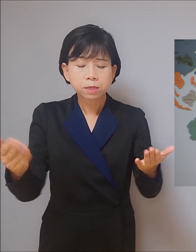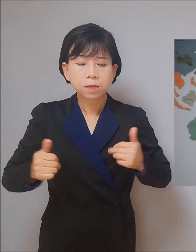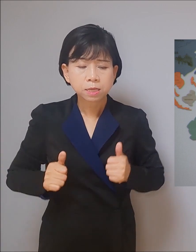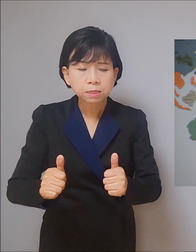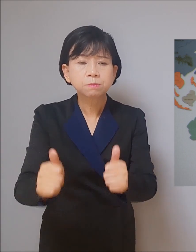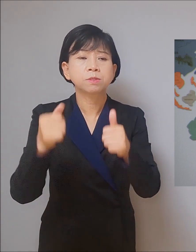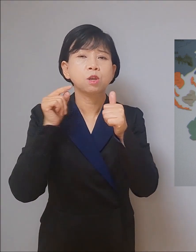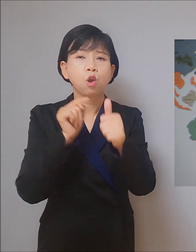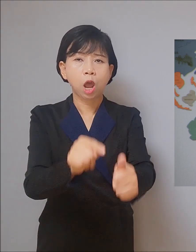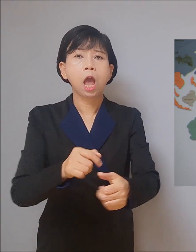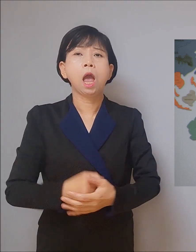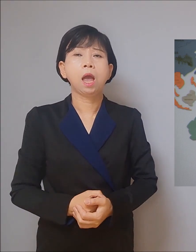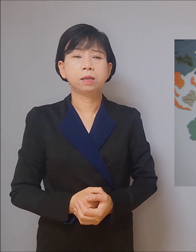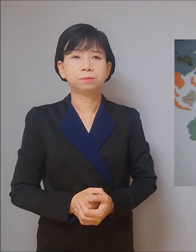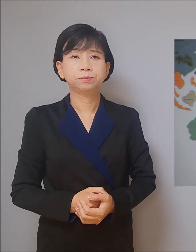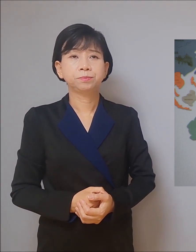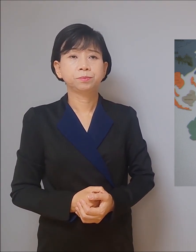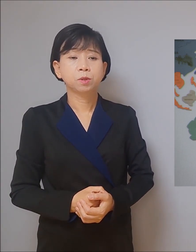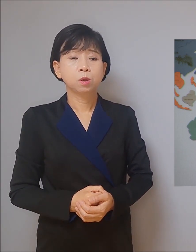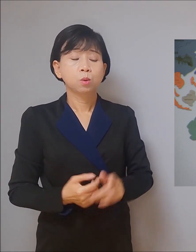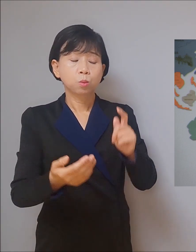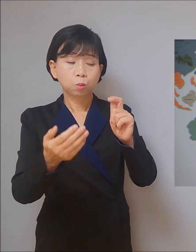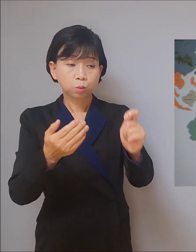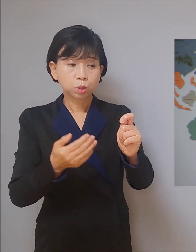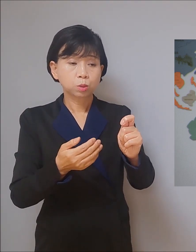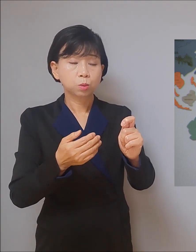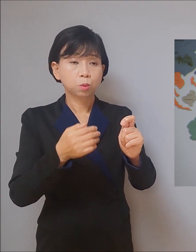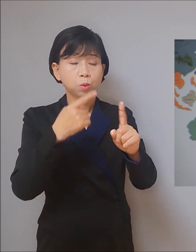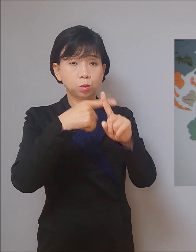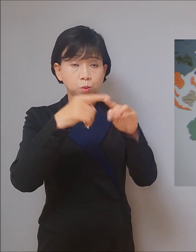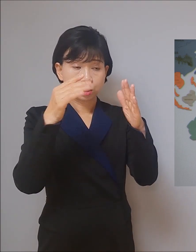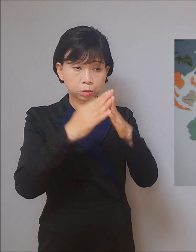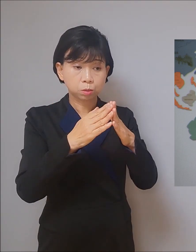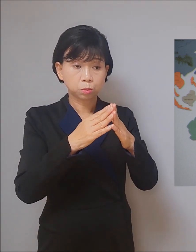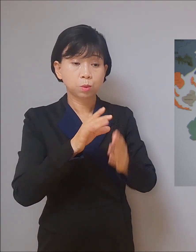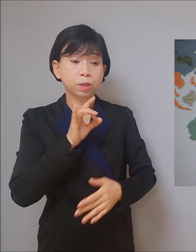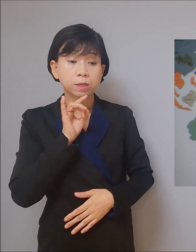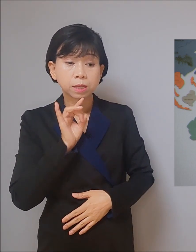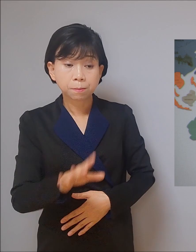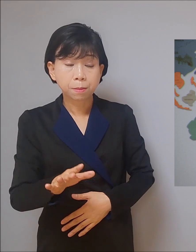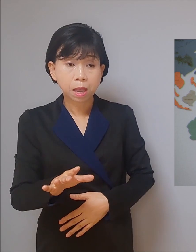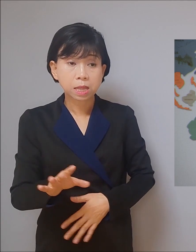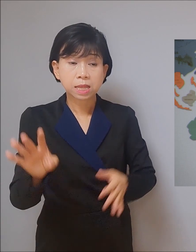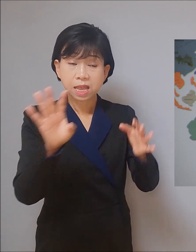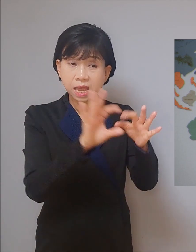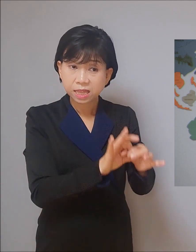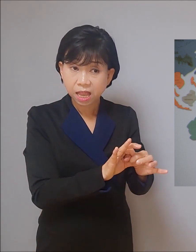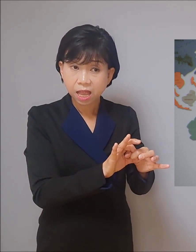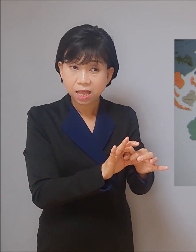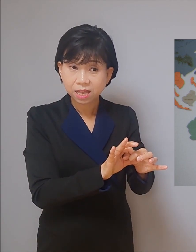자들이 되라. 이렇게 말하는 거예요. 고린도 교회 성도들에게만 이런 말씀을 전하는 걸까요?